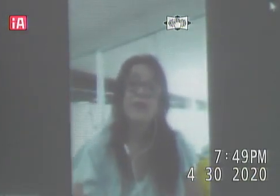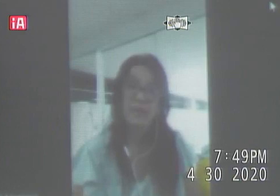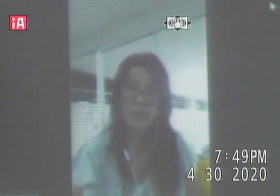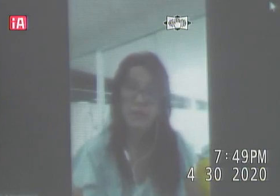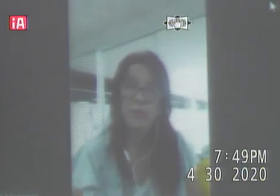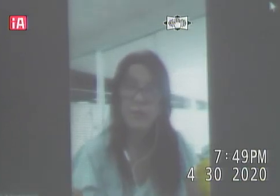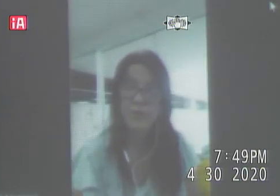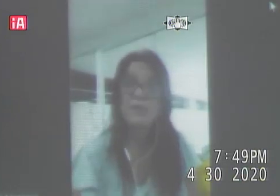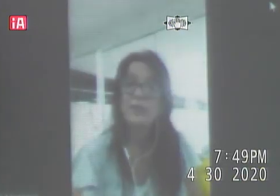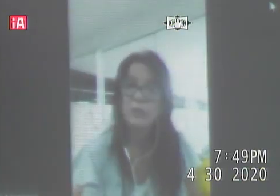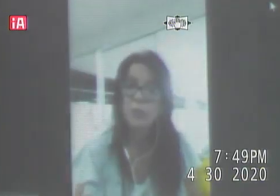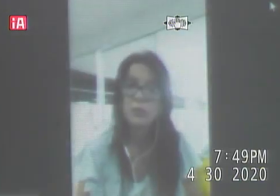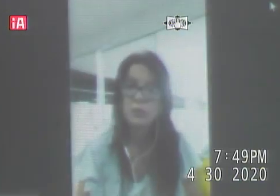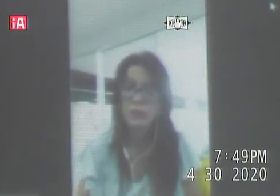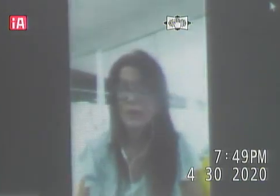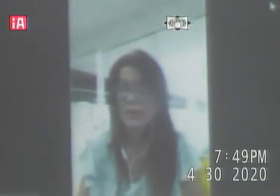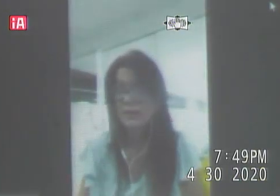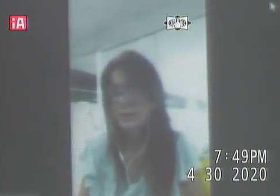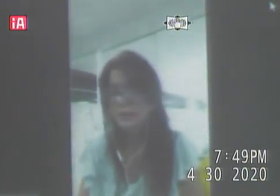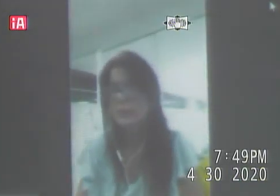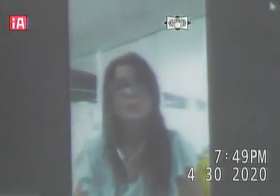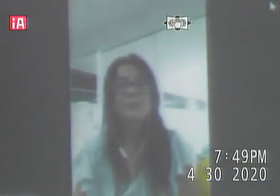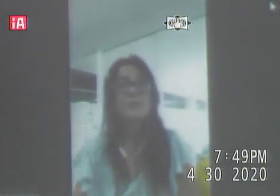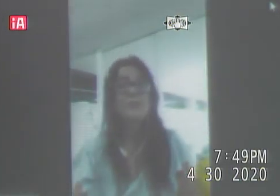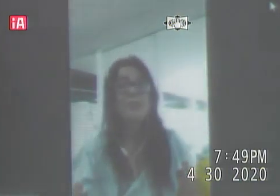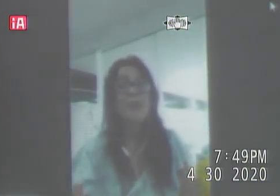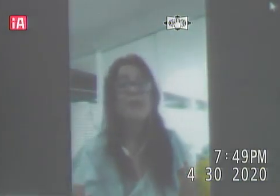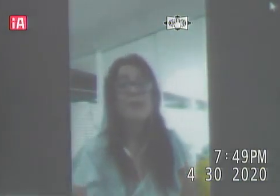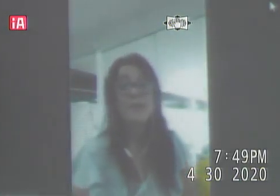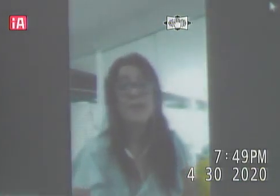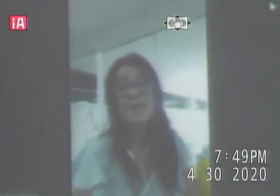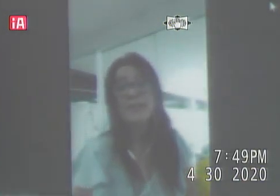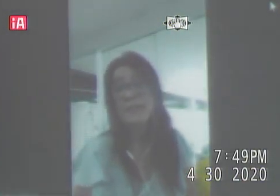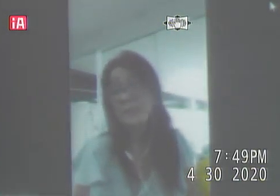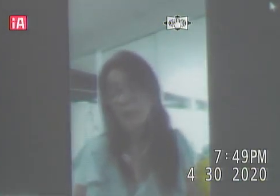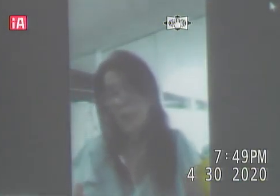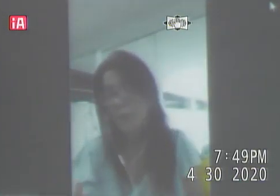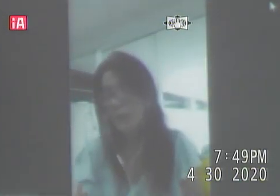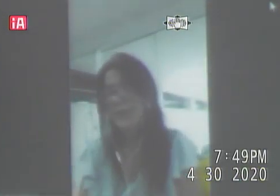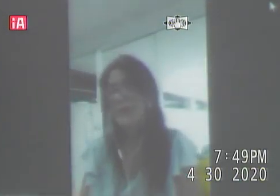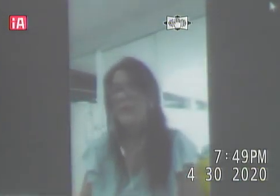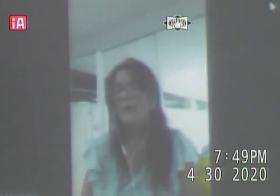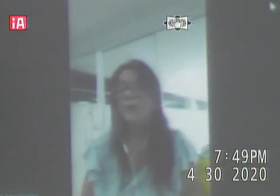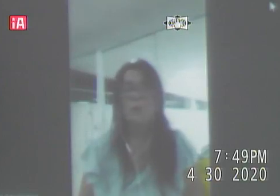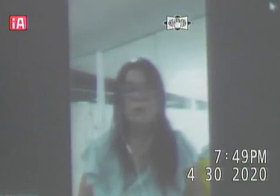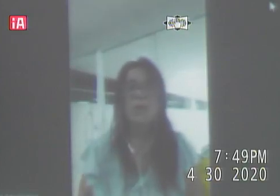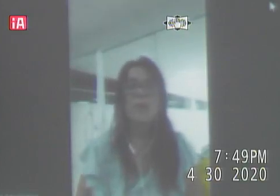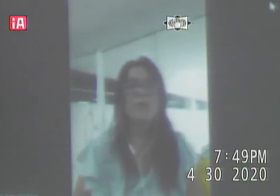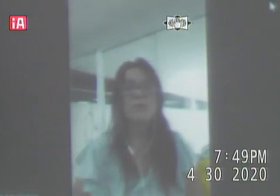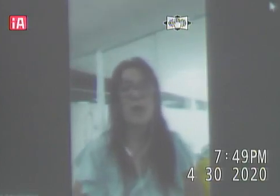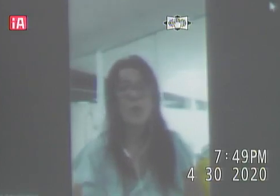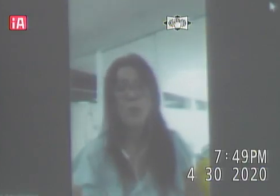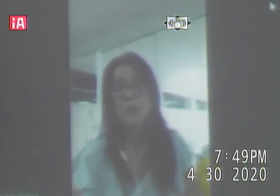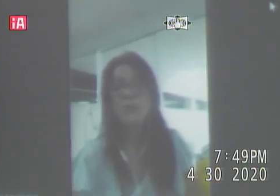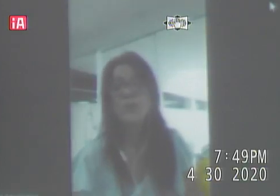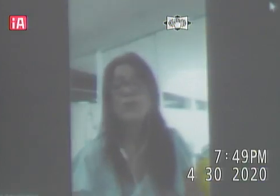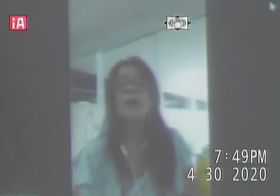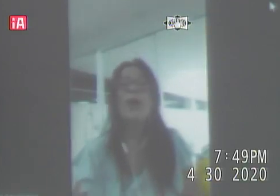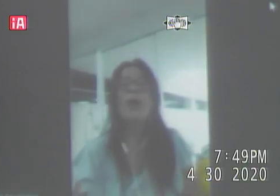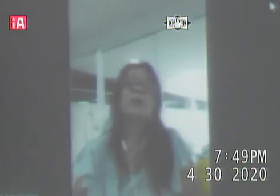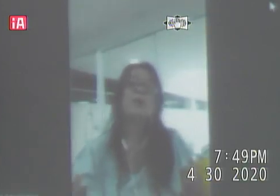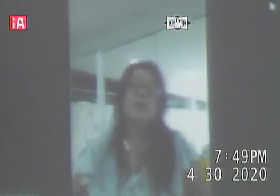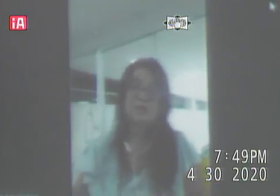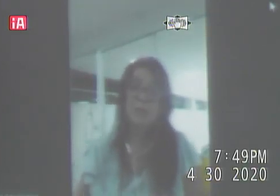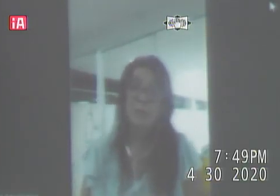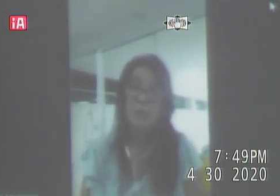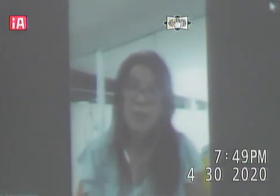esse decreto do prefeito que está todo mundo aguardando, esse trinômio, né? E a saúde,